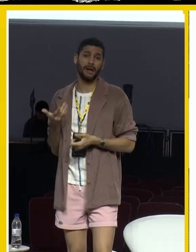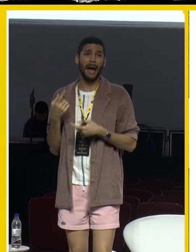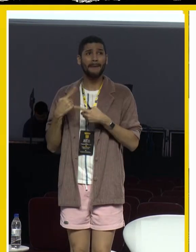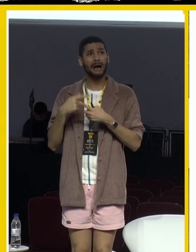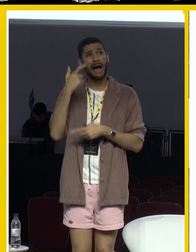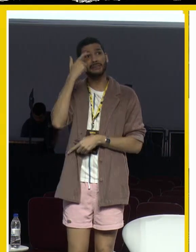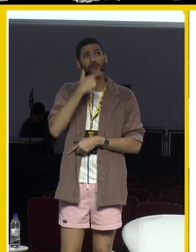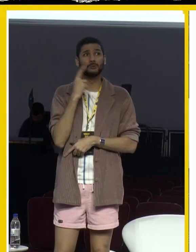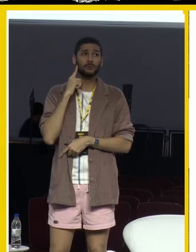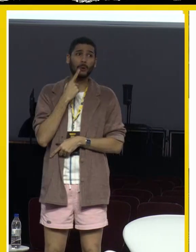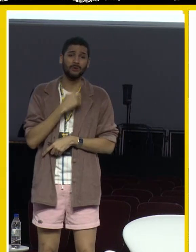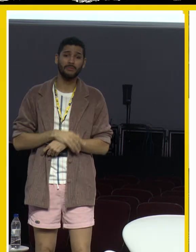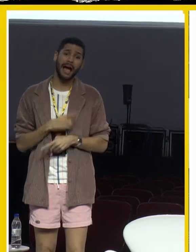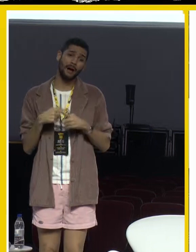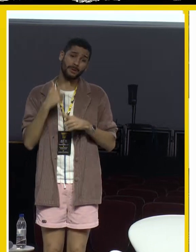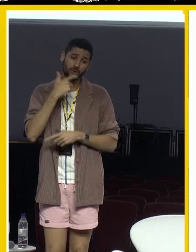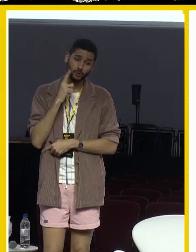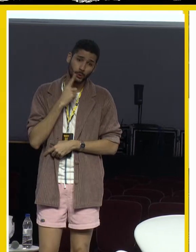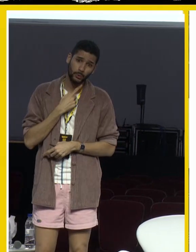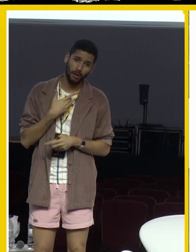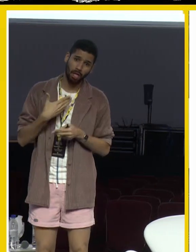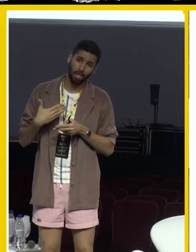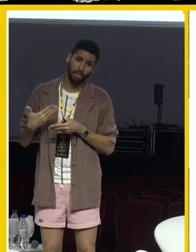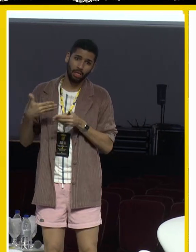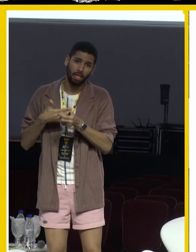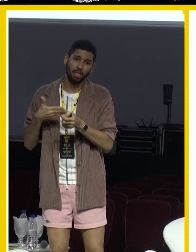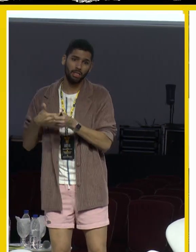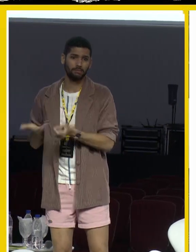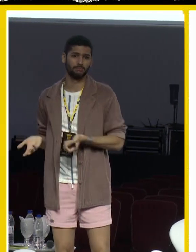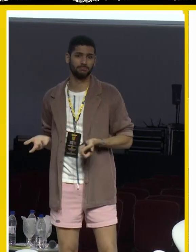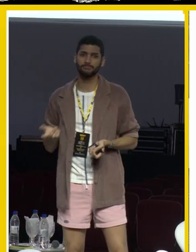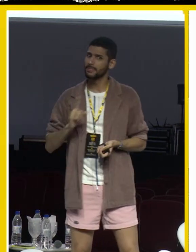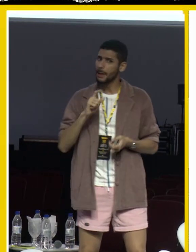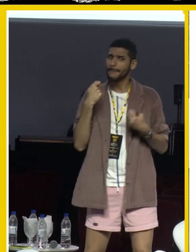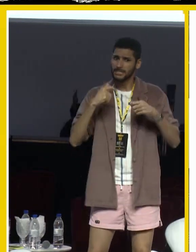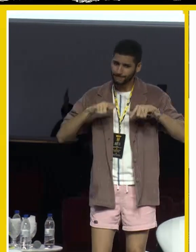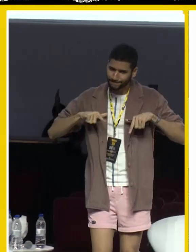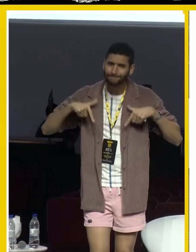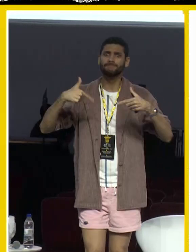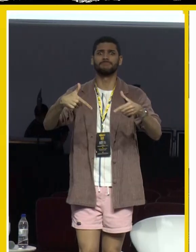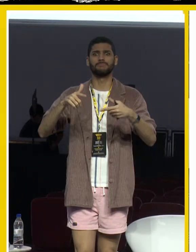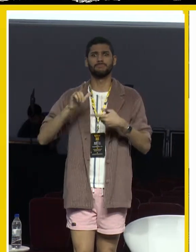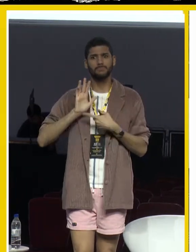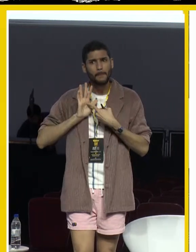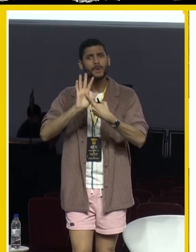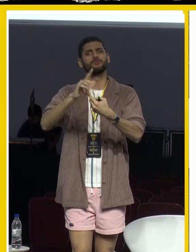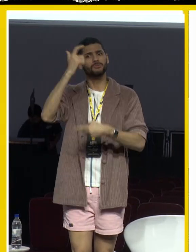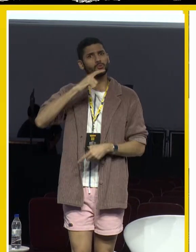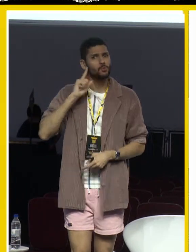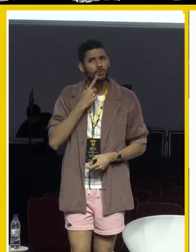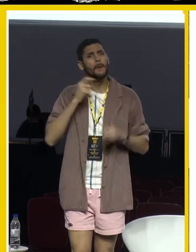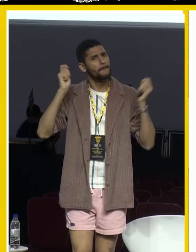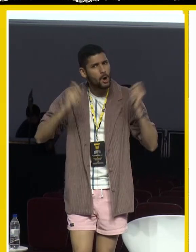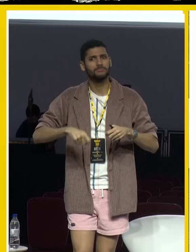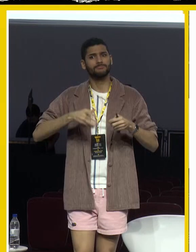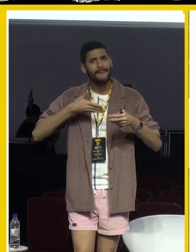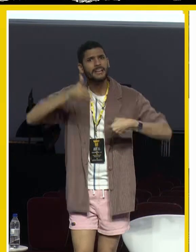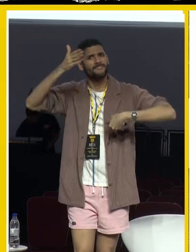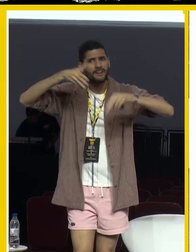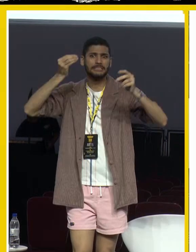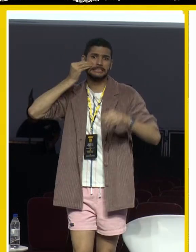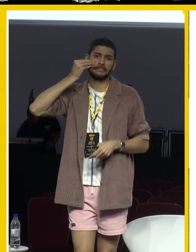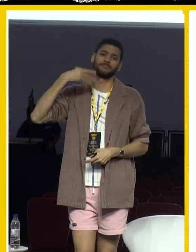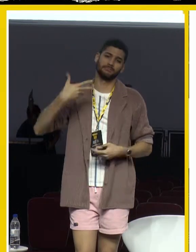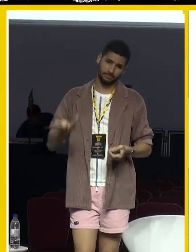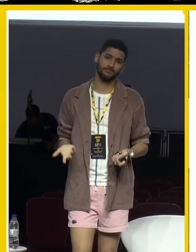lutando e eles muitos pensam é surdo e eu não vou conseguir fazer conteúdo mas se eles precisam lutar mostrar